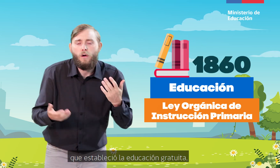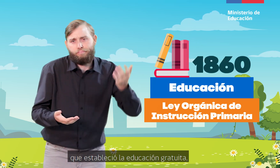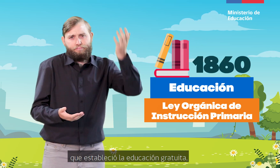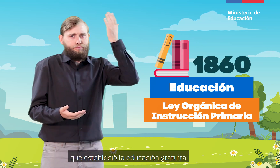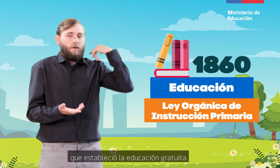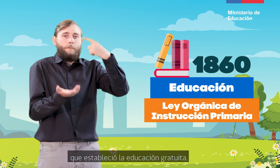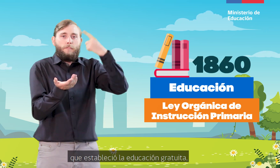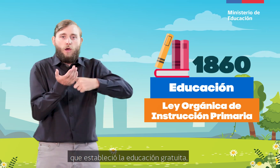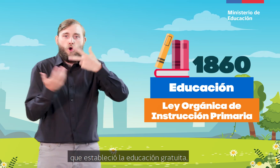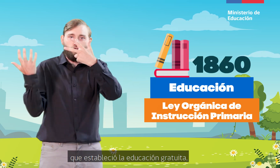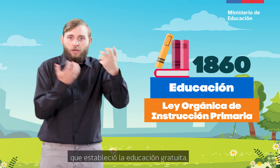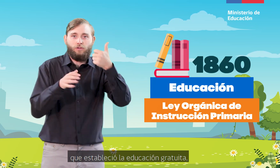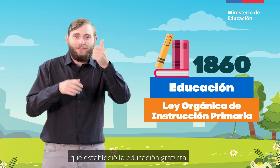que estableció la educación gratuita,